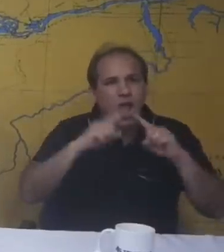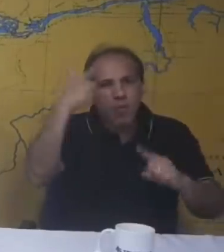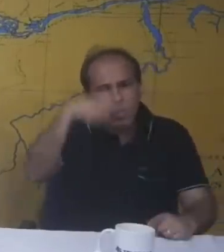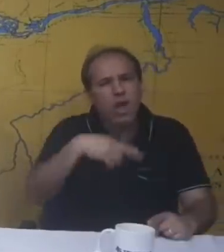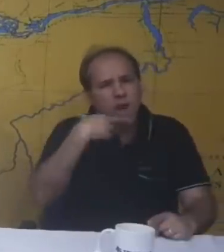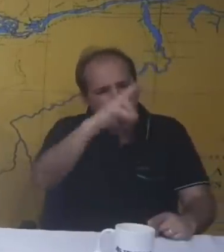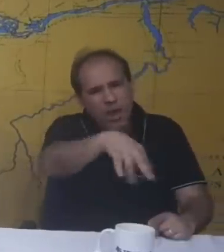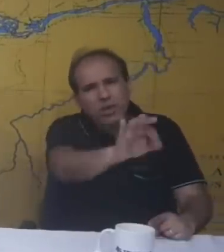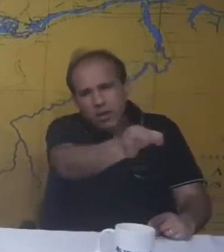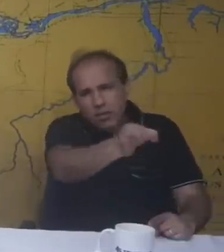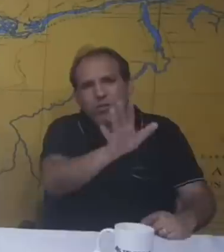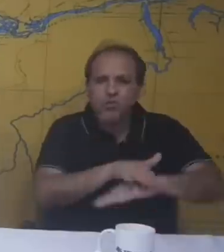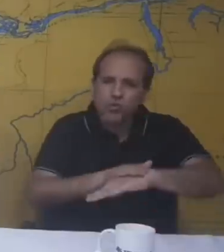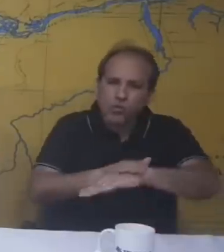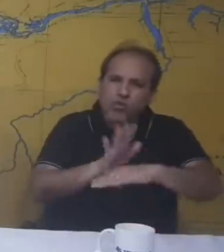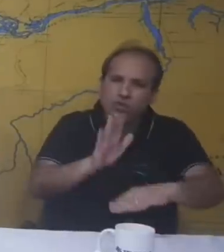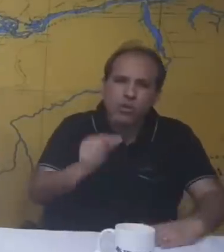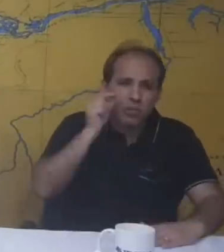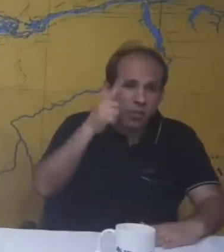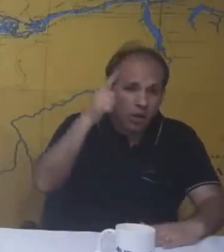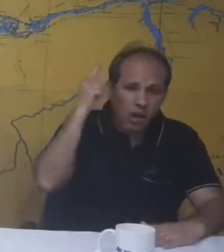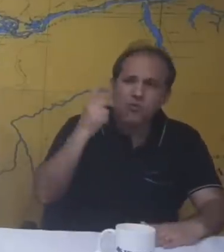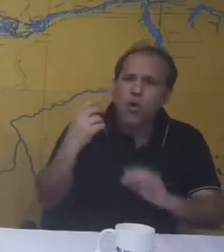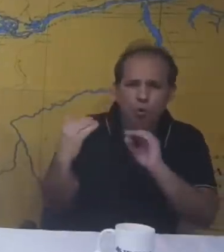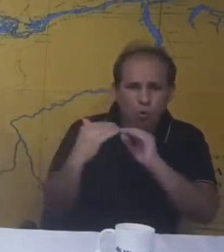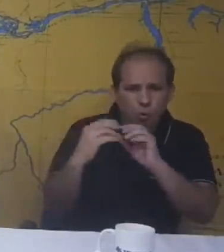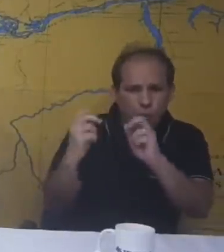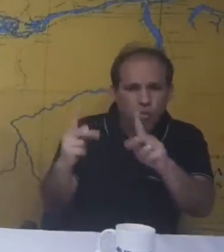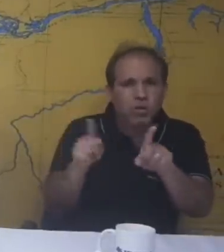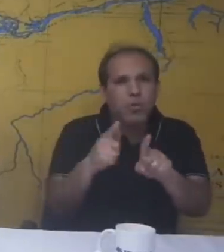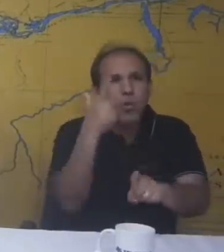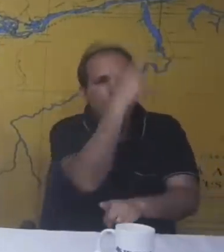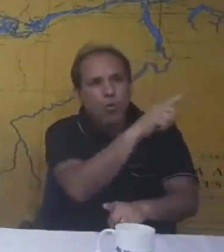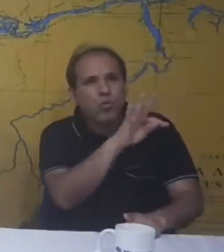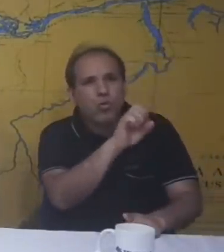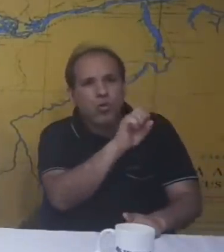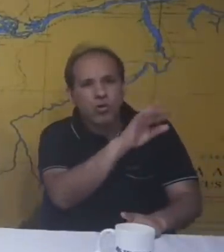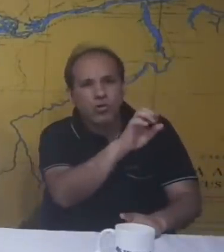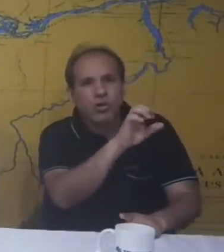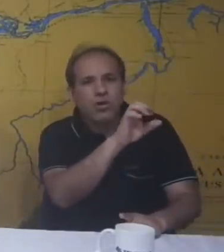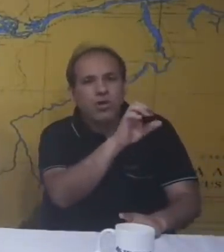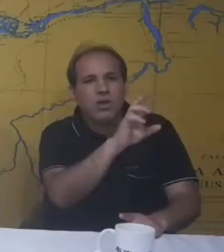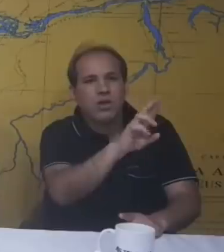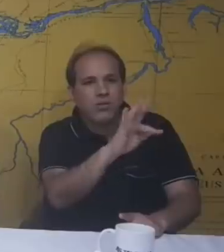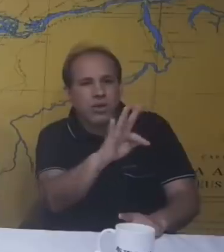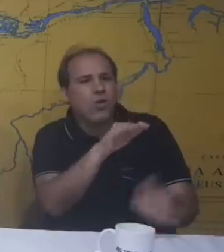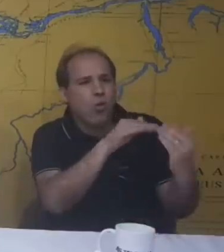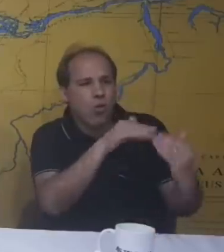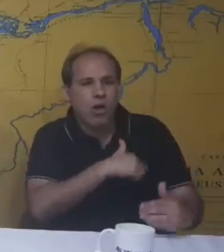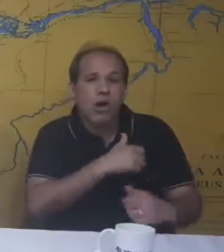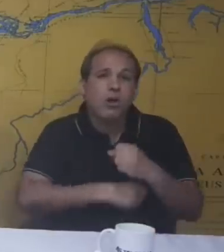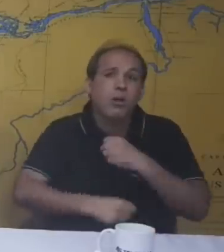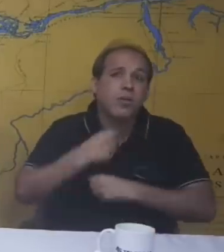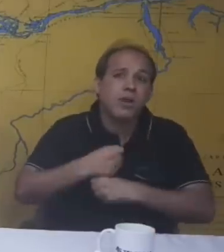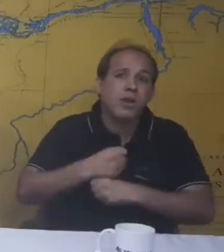razão. Já conversei com o Paulo Guedes, deu sinal verde. Já conversei com o Tossi da Receita Federal. Ele vai. Então, do ano passado, passou de